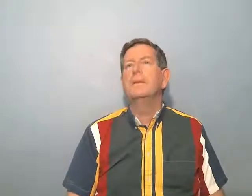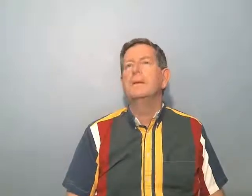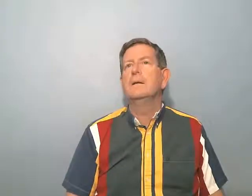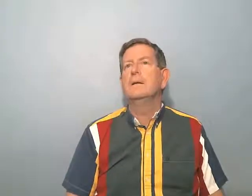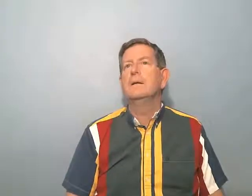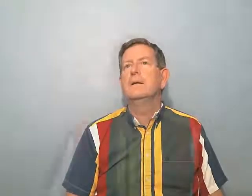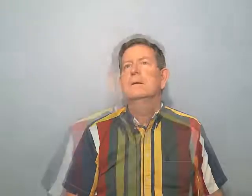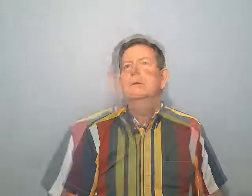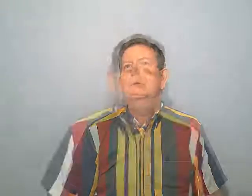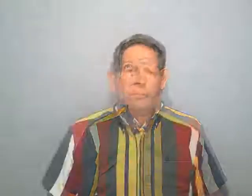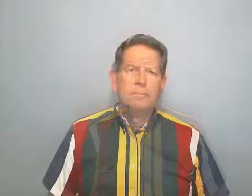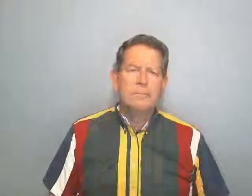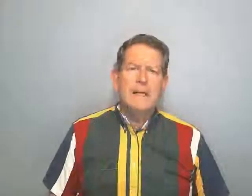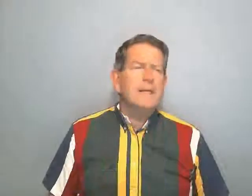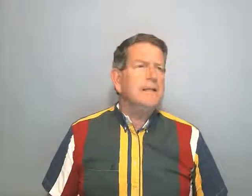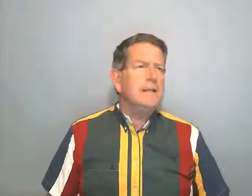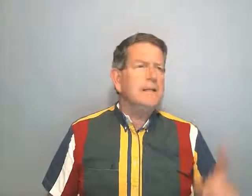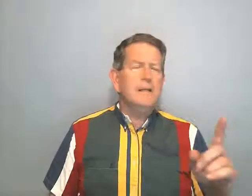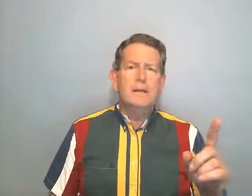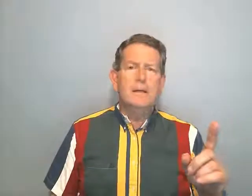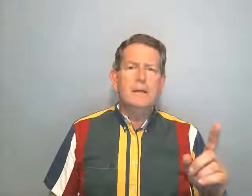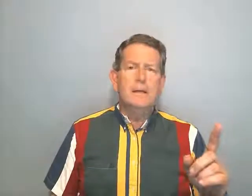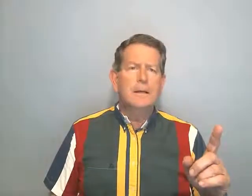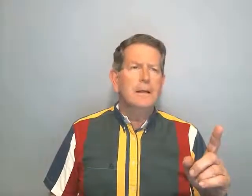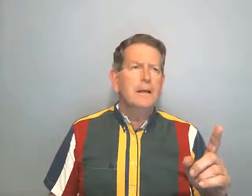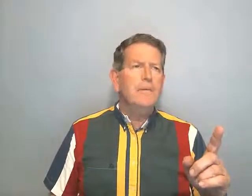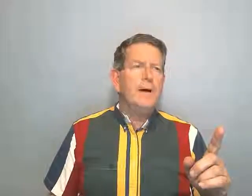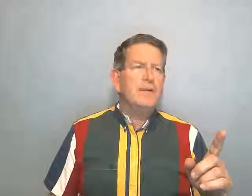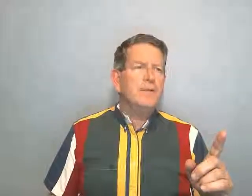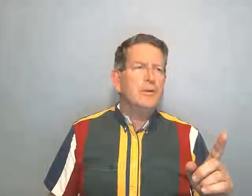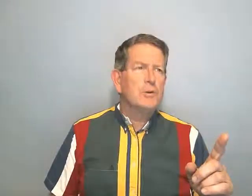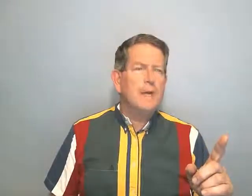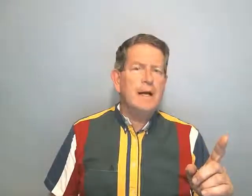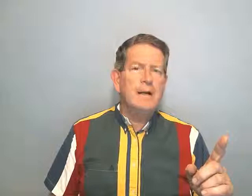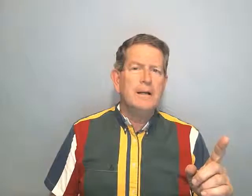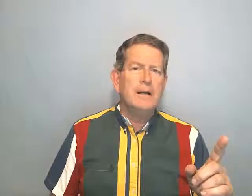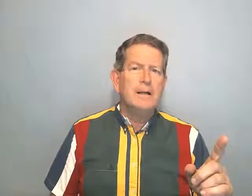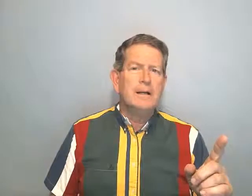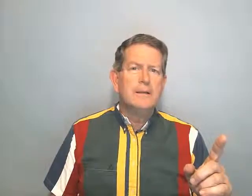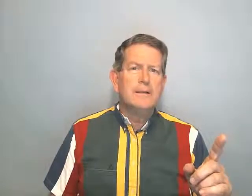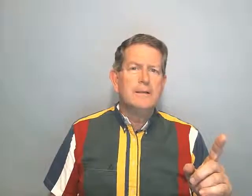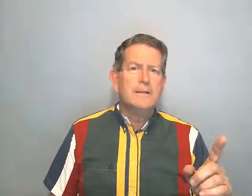a aucun problème. Mais qu'est-ce qu'il a dit? Il va acheter un journal.